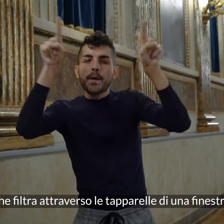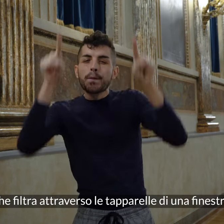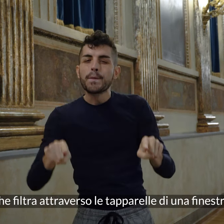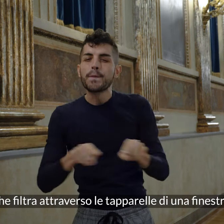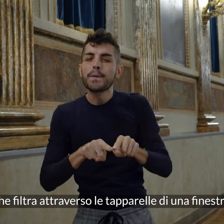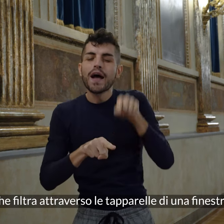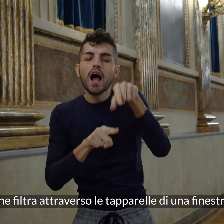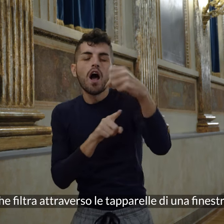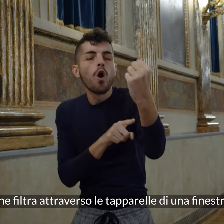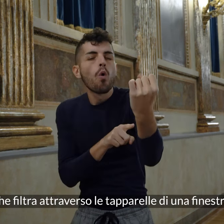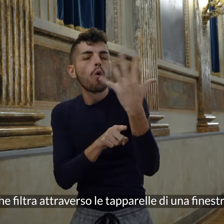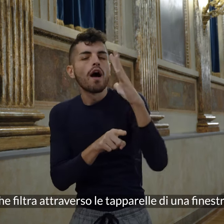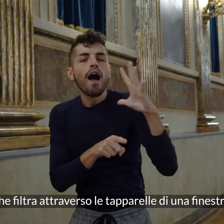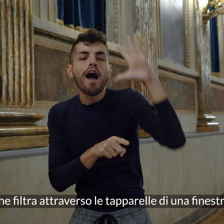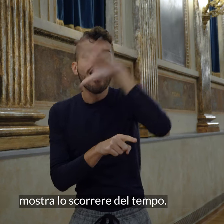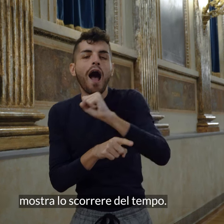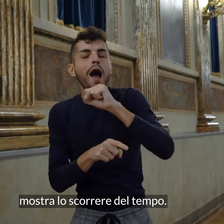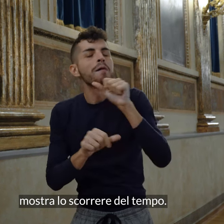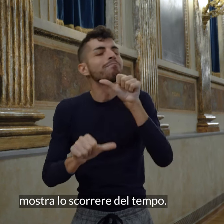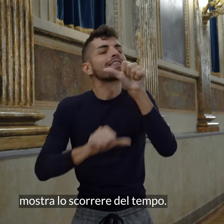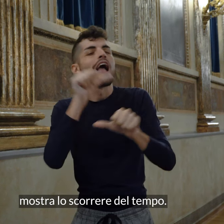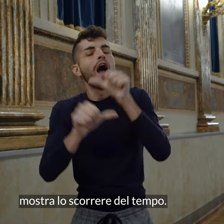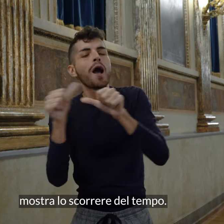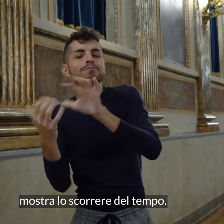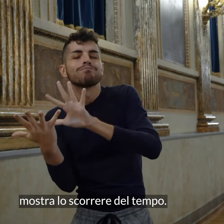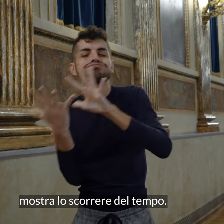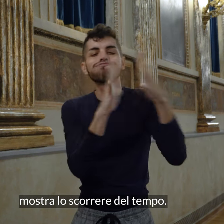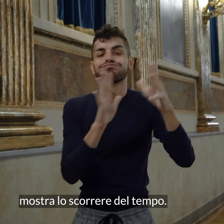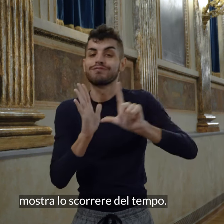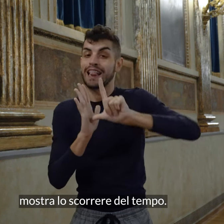attraverso le tapparelle di una finestra mostra lo scorrere del tempo